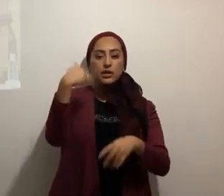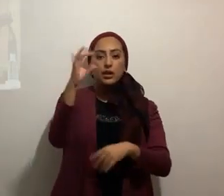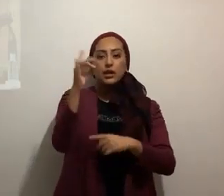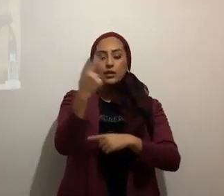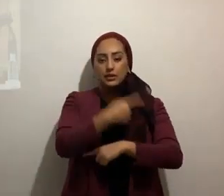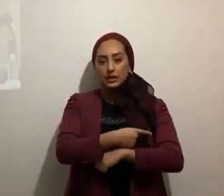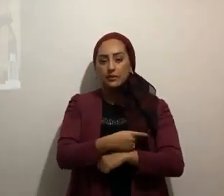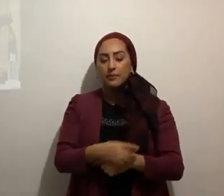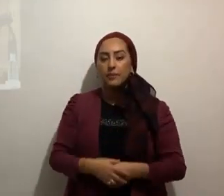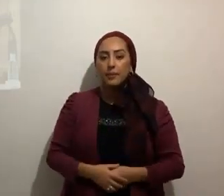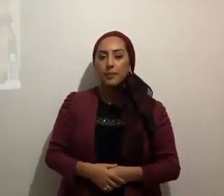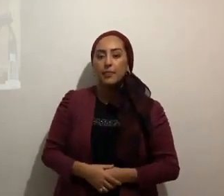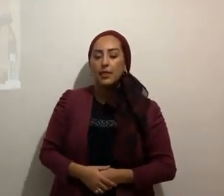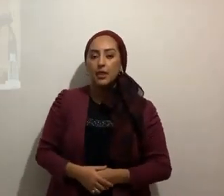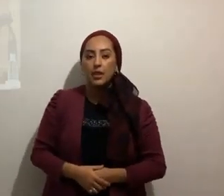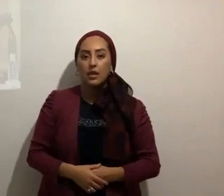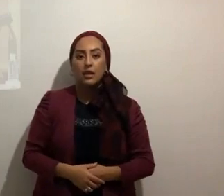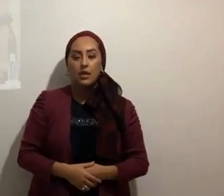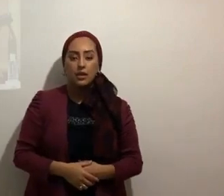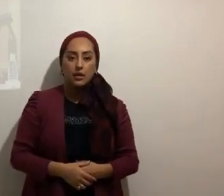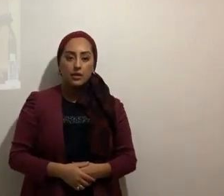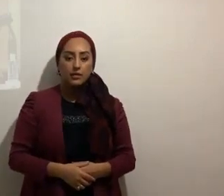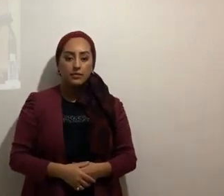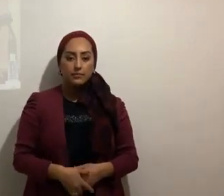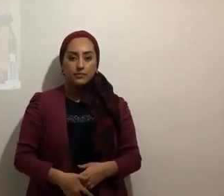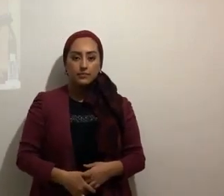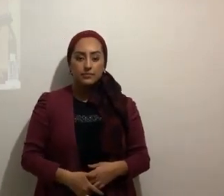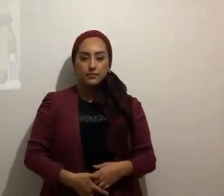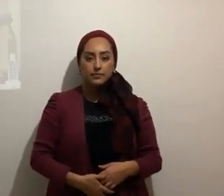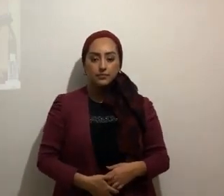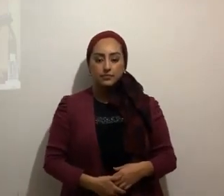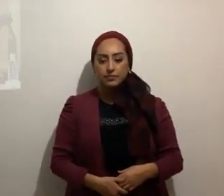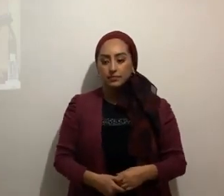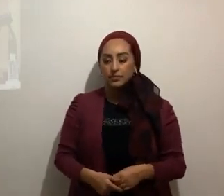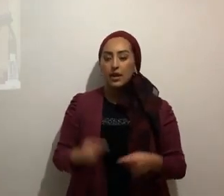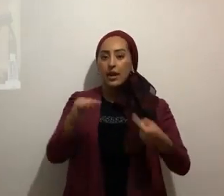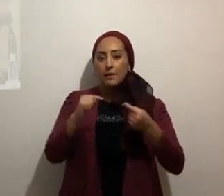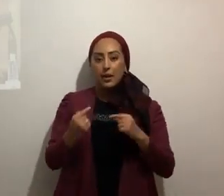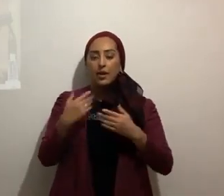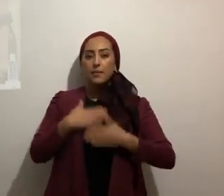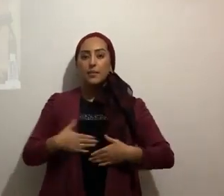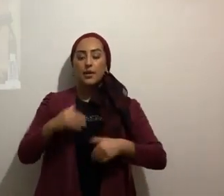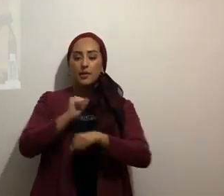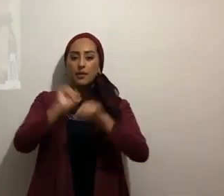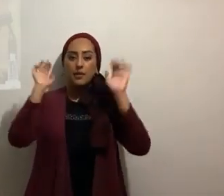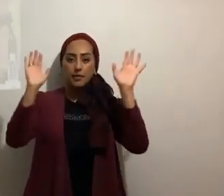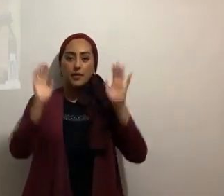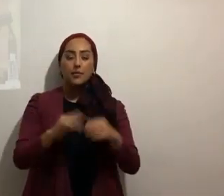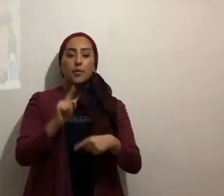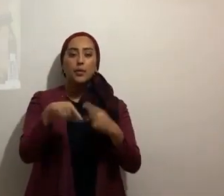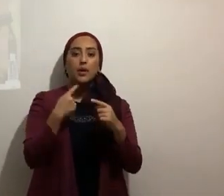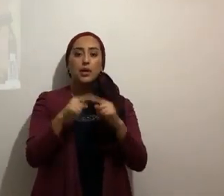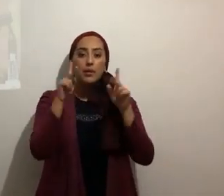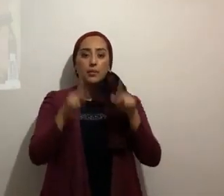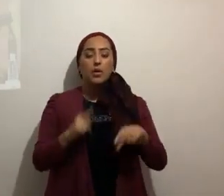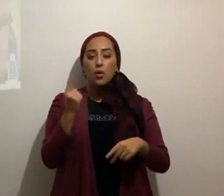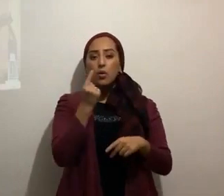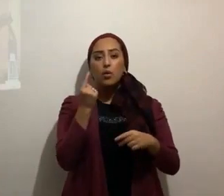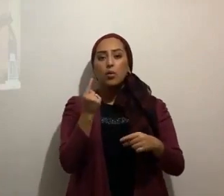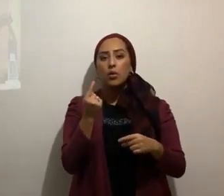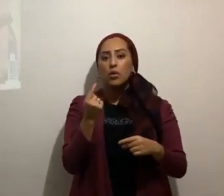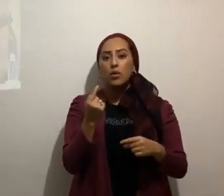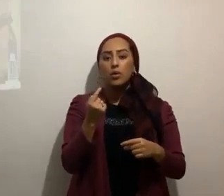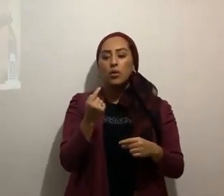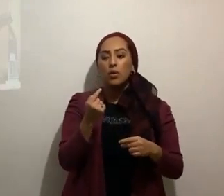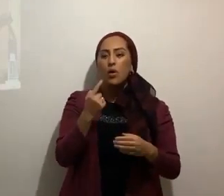días. De este tema va a ser el examen dentro de 8 días. Dolor, placer y milagros. Cuando la persona solamente quiere dar... ¿Qué es lo